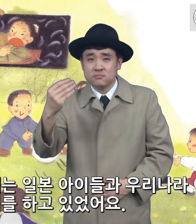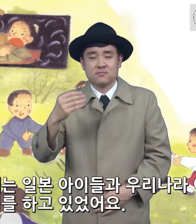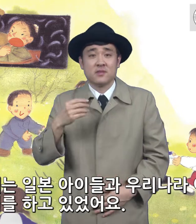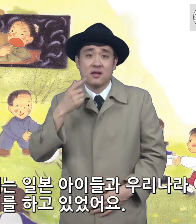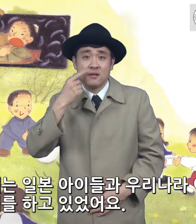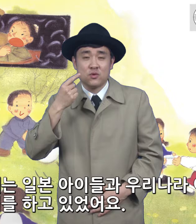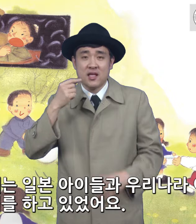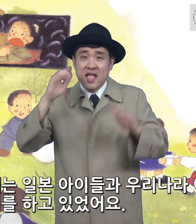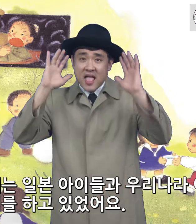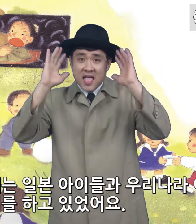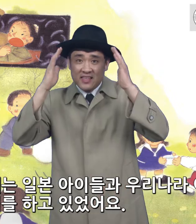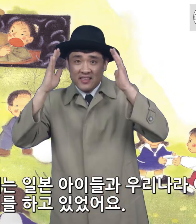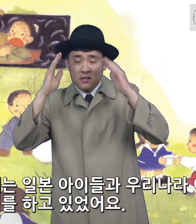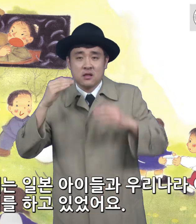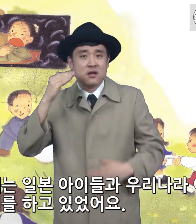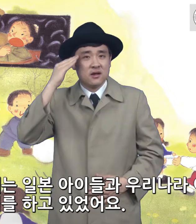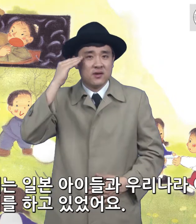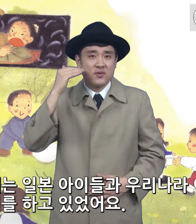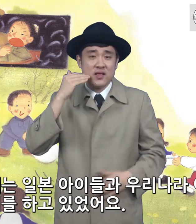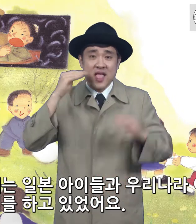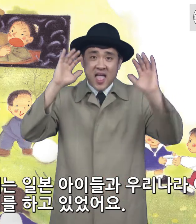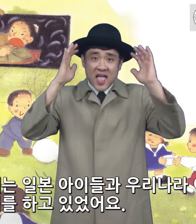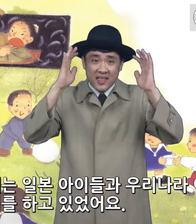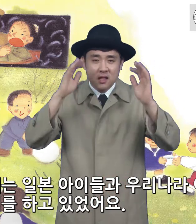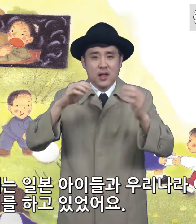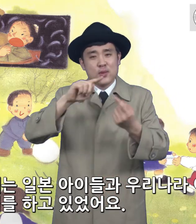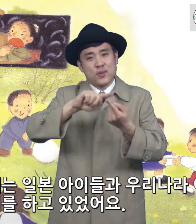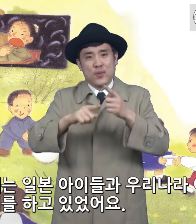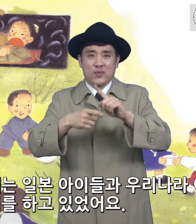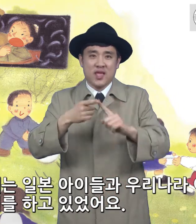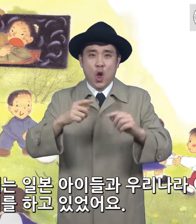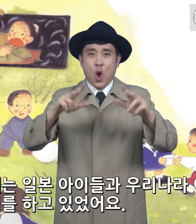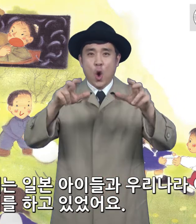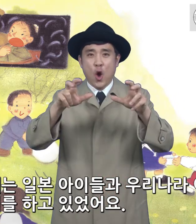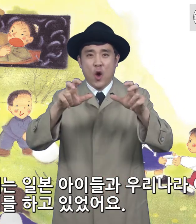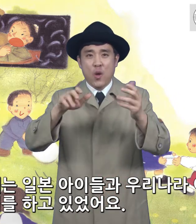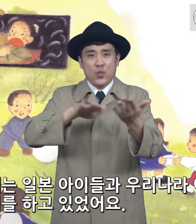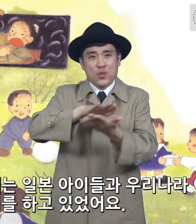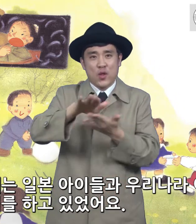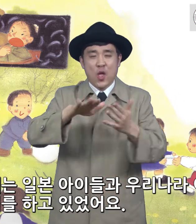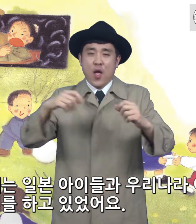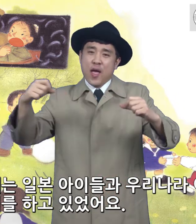공원에는 일본 아이들과 우리나라 아이들이 공놀이를 하고 있었어요.